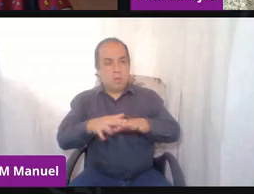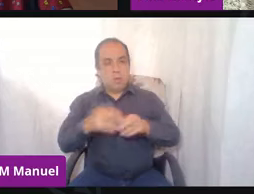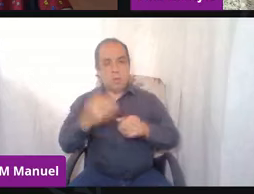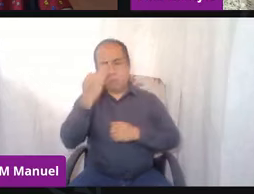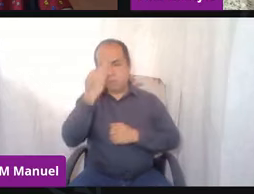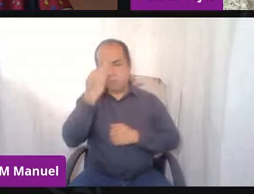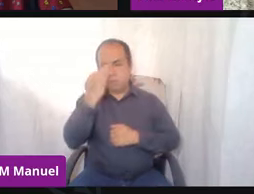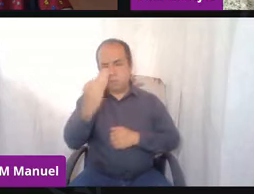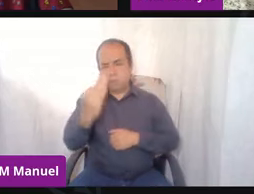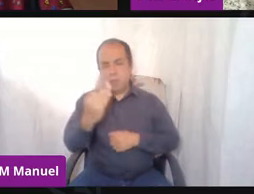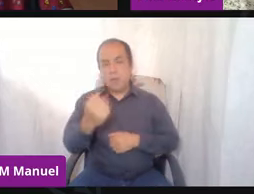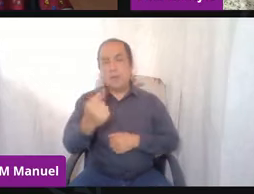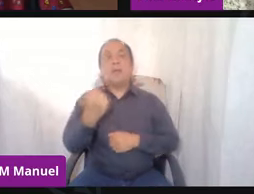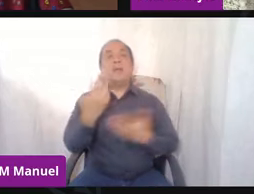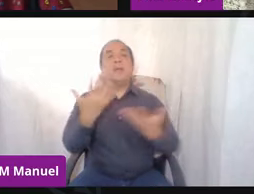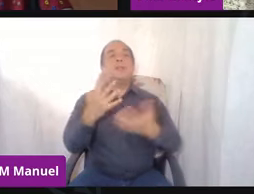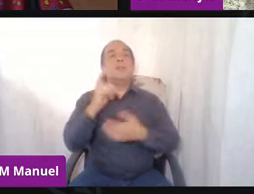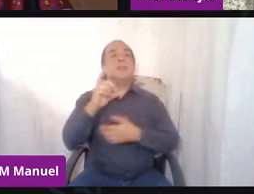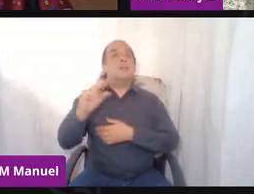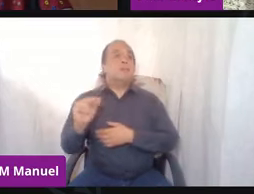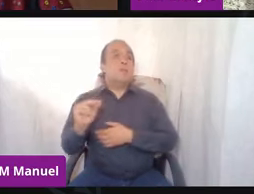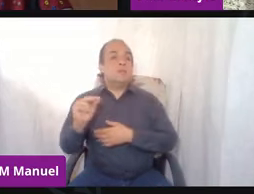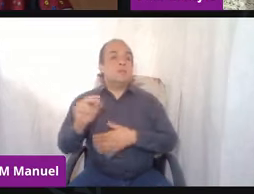hacer, de lo que ya no se tiene que hacer, de lo que,